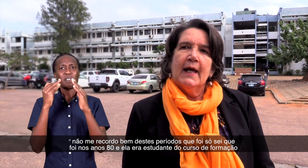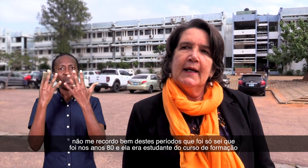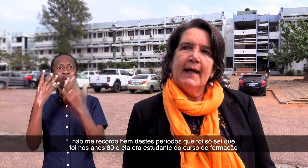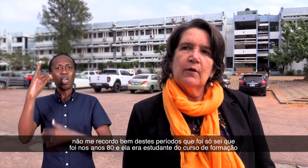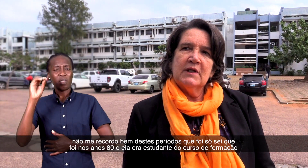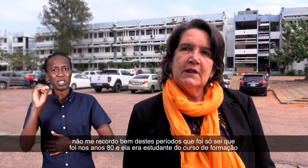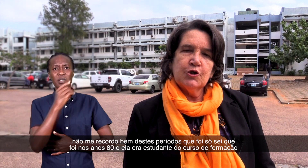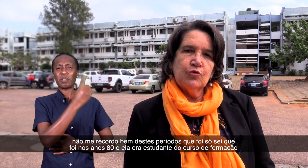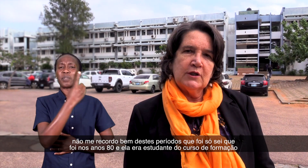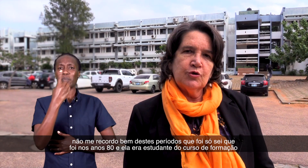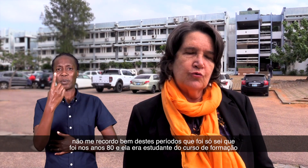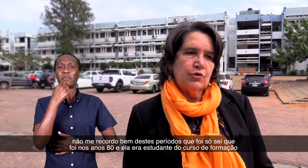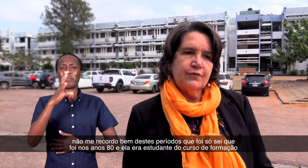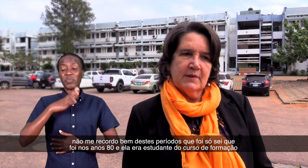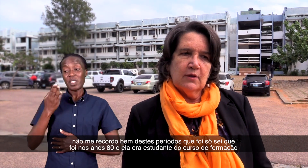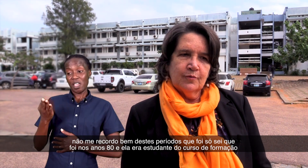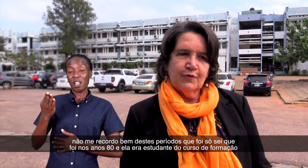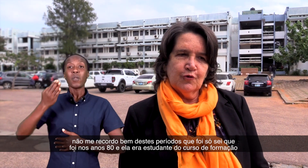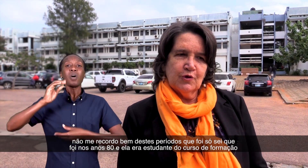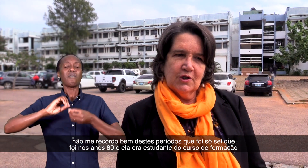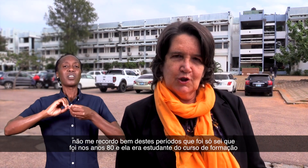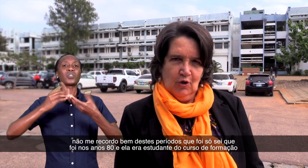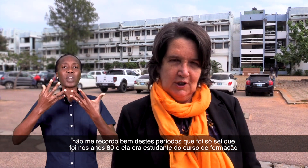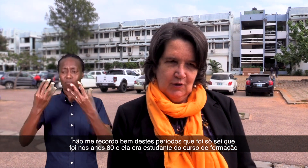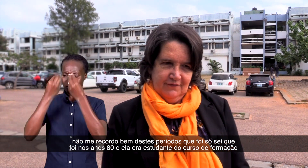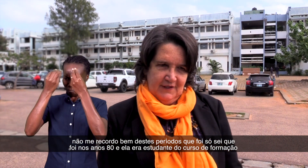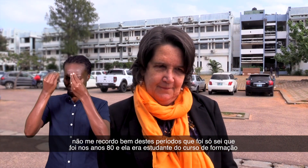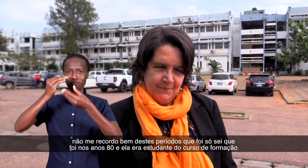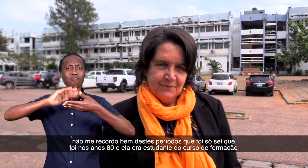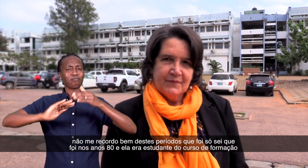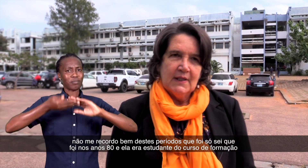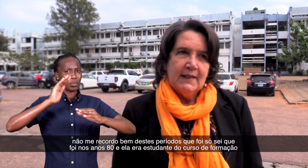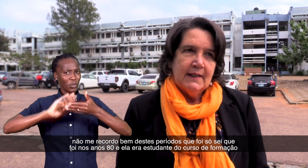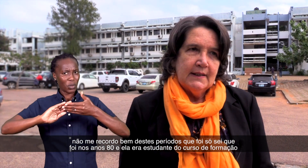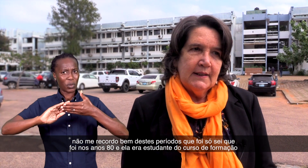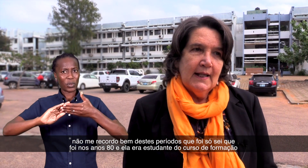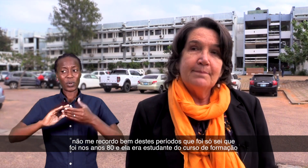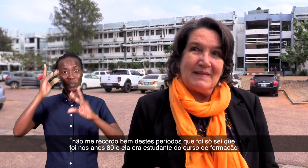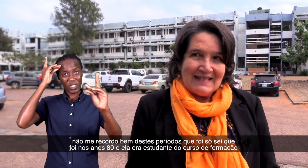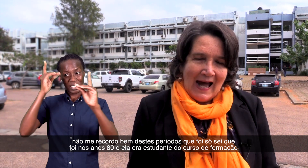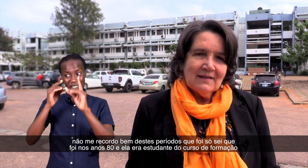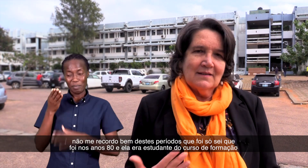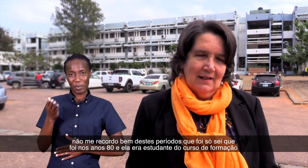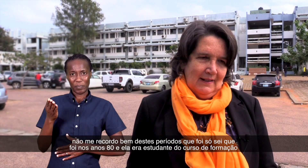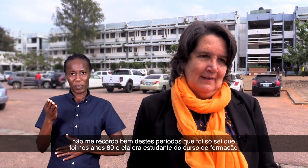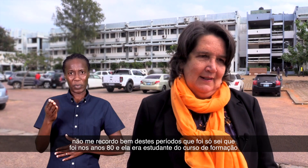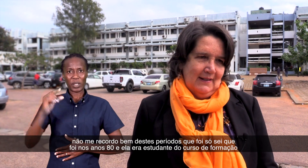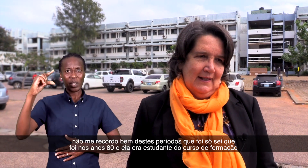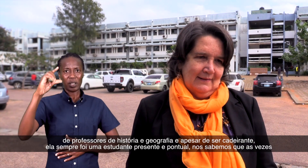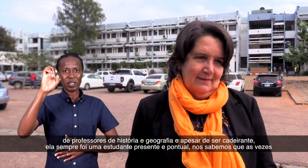11ª. Ela era uma das estudantes do curso de formação de professores de História e Geografia. E, apesar de